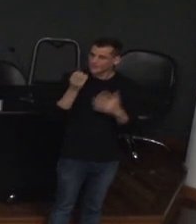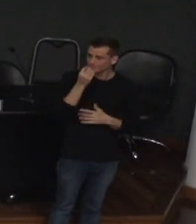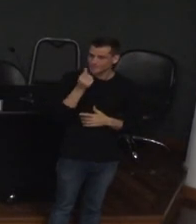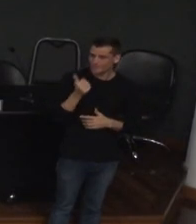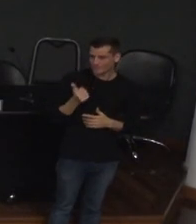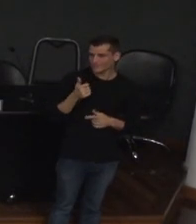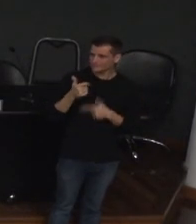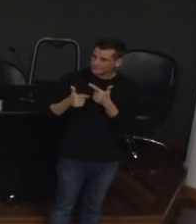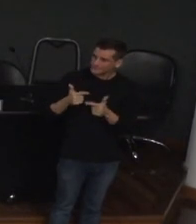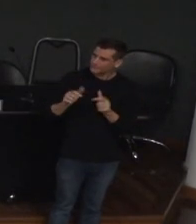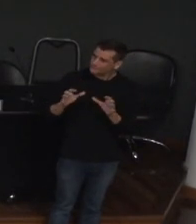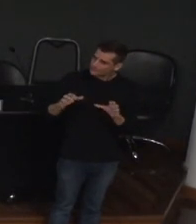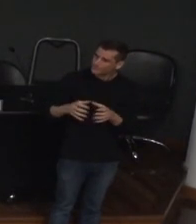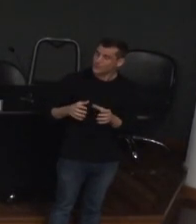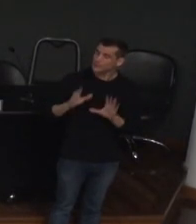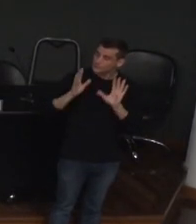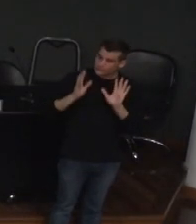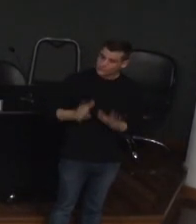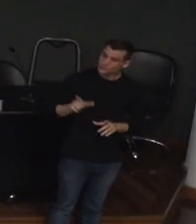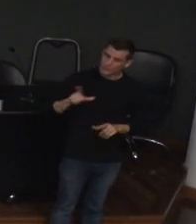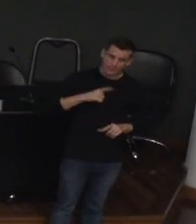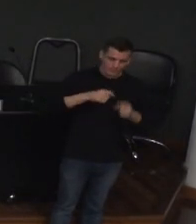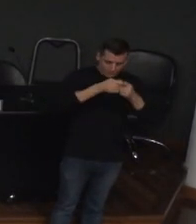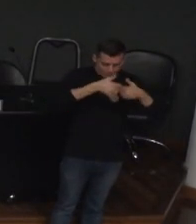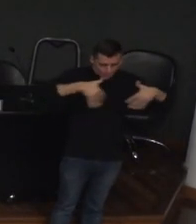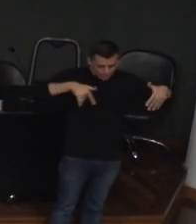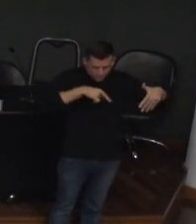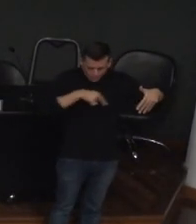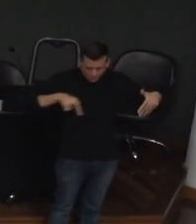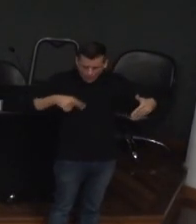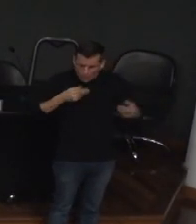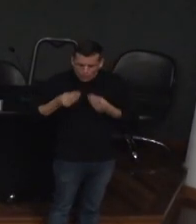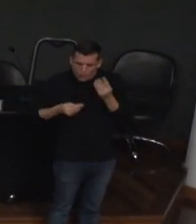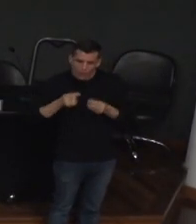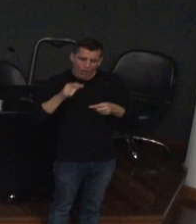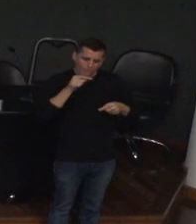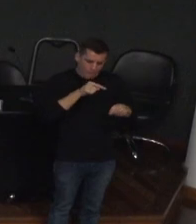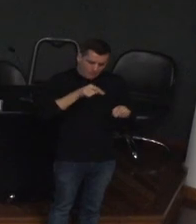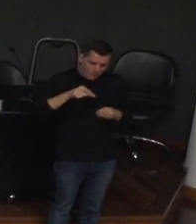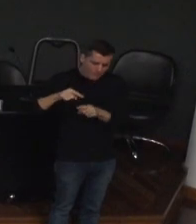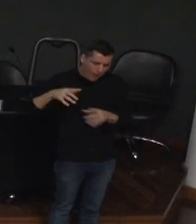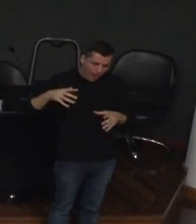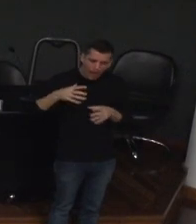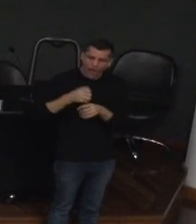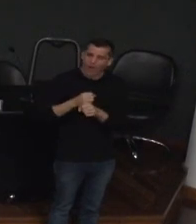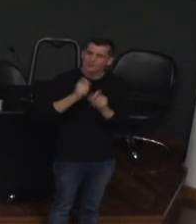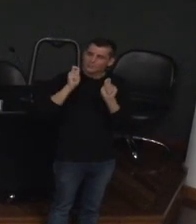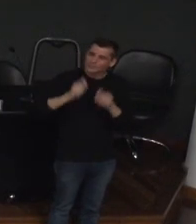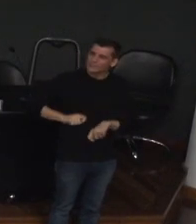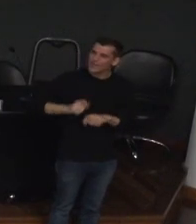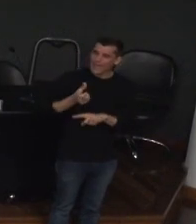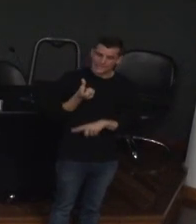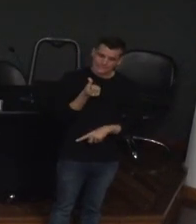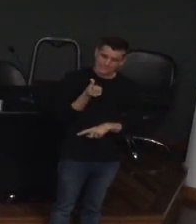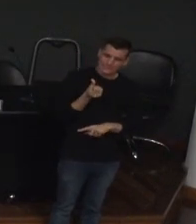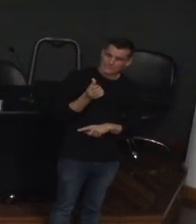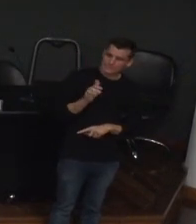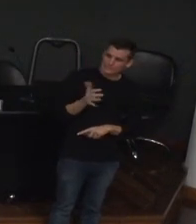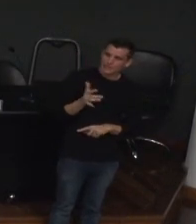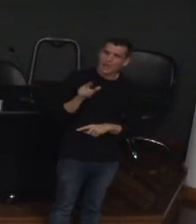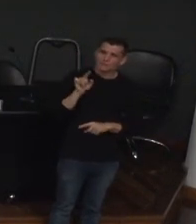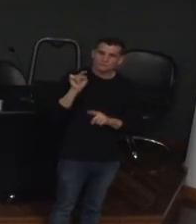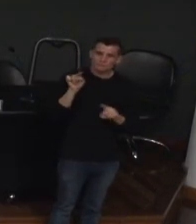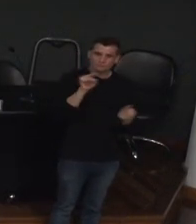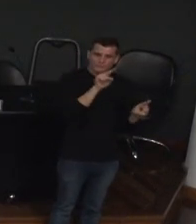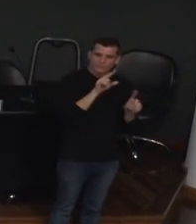Aí, já tem um evento... um mapeamento realizado. Né? Se vocês juntarem os grupos, vocês já vão ter 6, 7. Já é